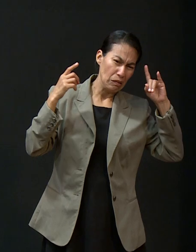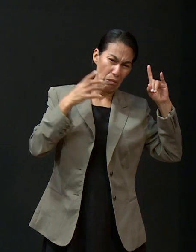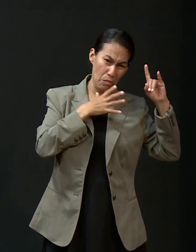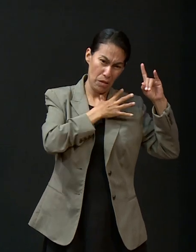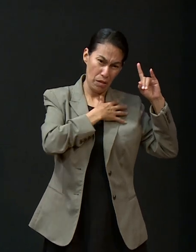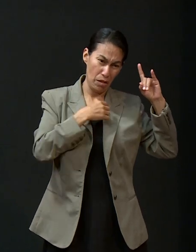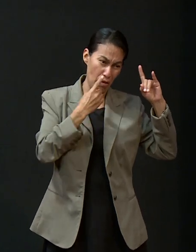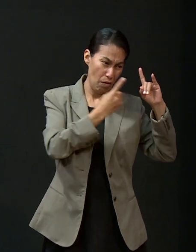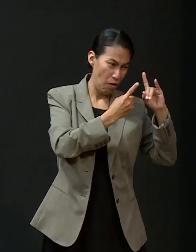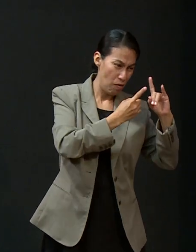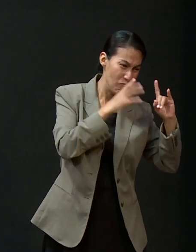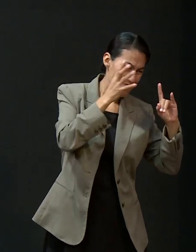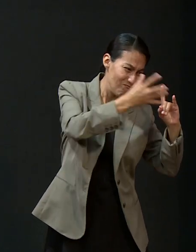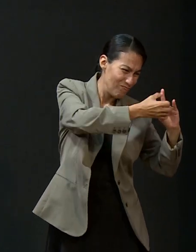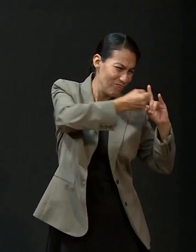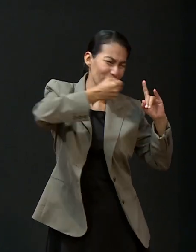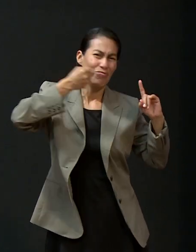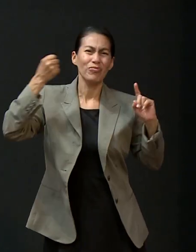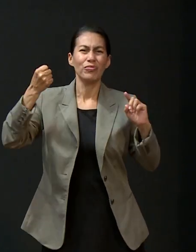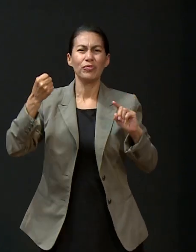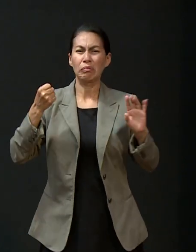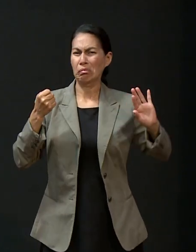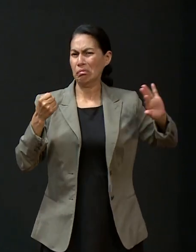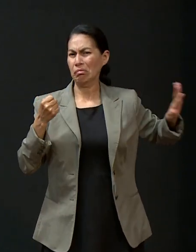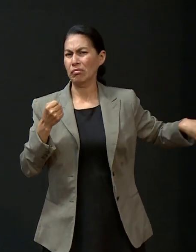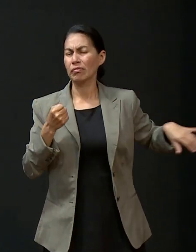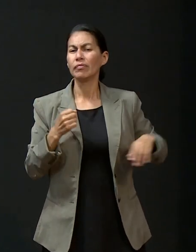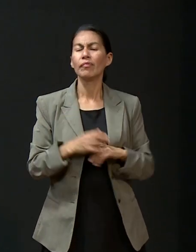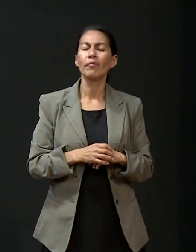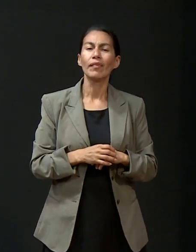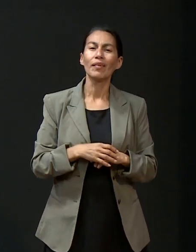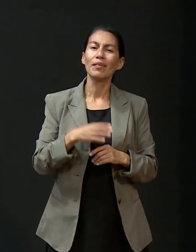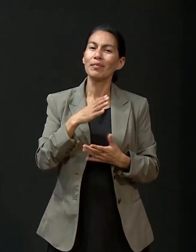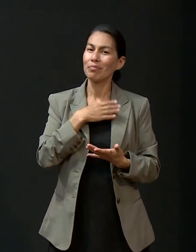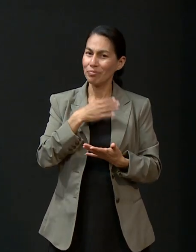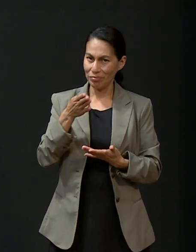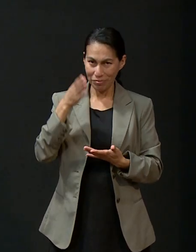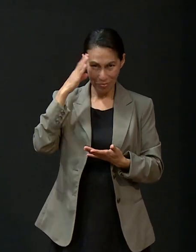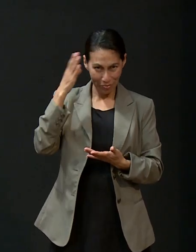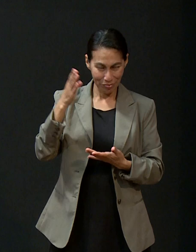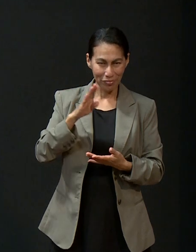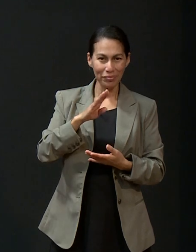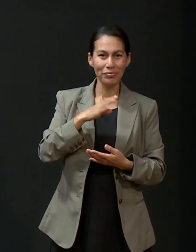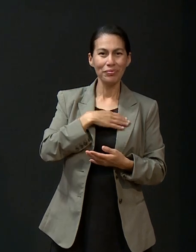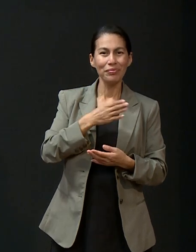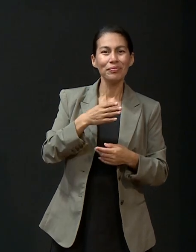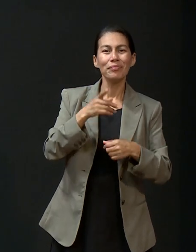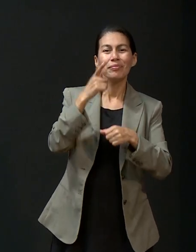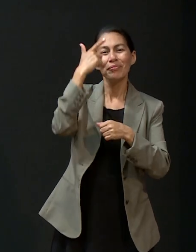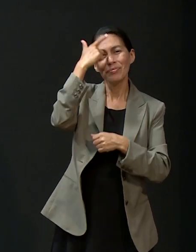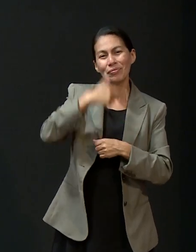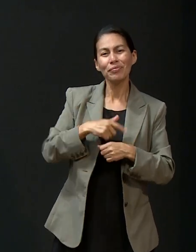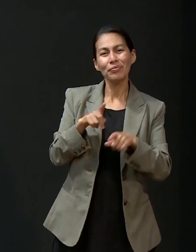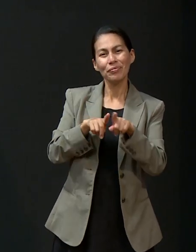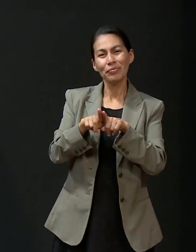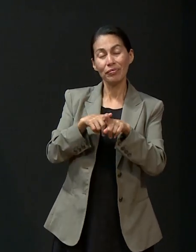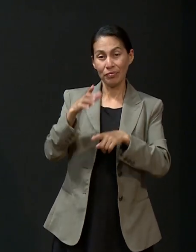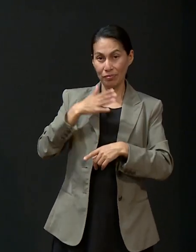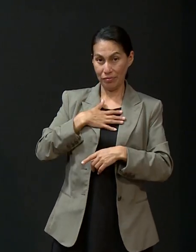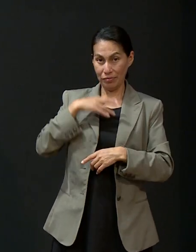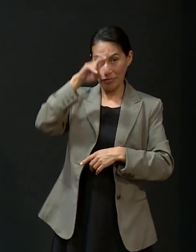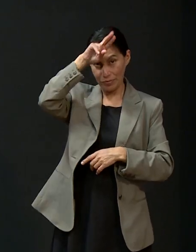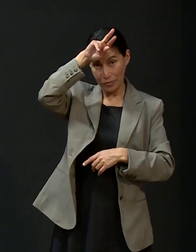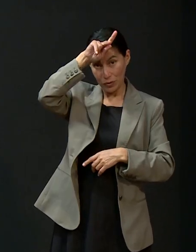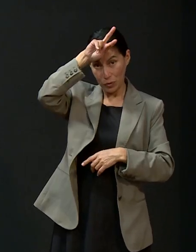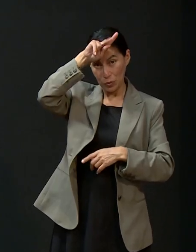Satanás Vamos a estar orando Conchi Por él Anita Moreno Buenas noches Hermanos Buenas bendiciones Para todos